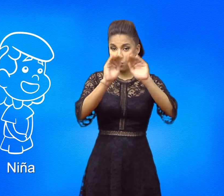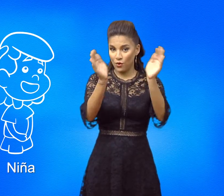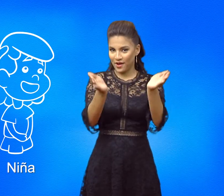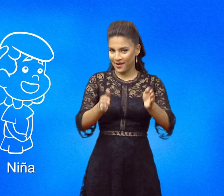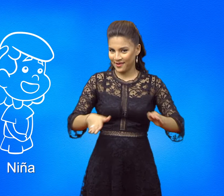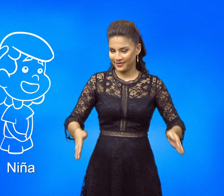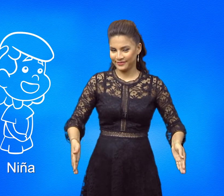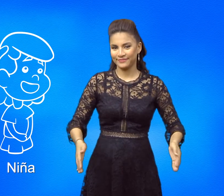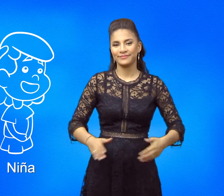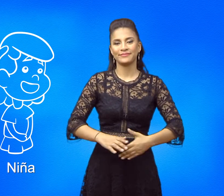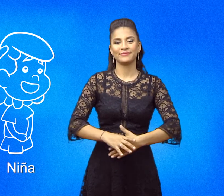niña